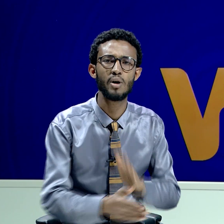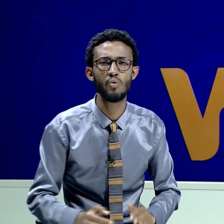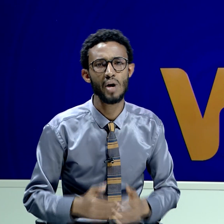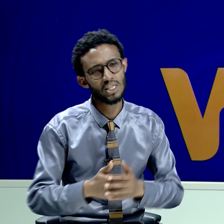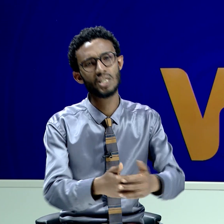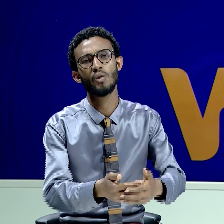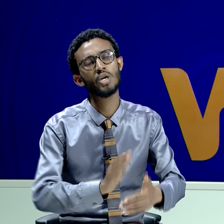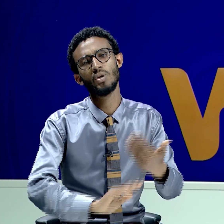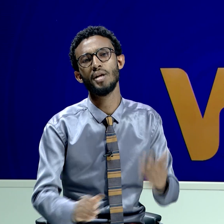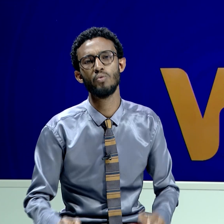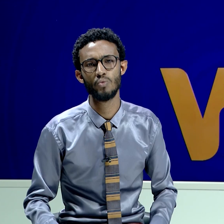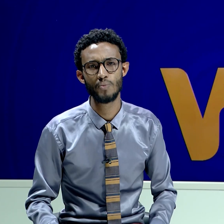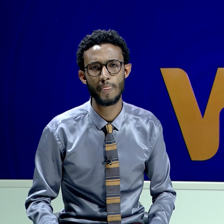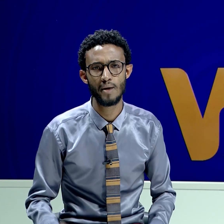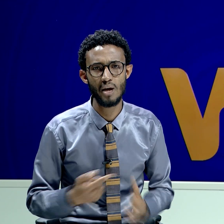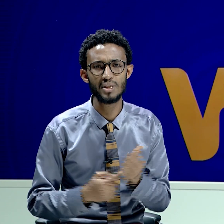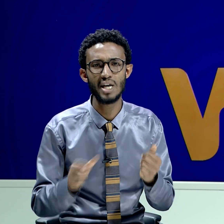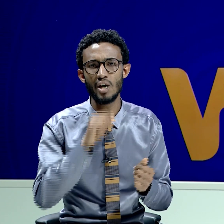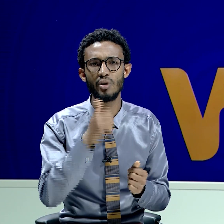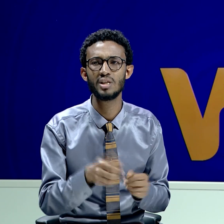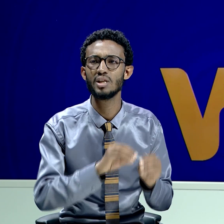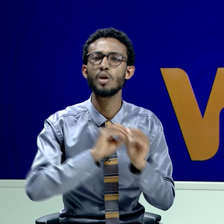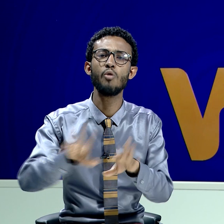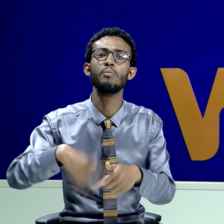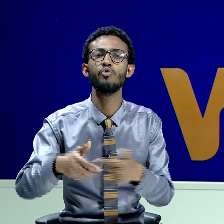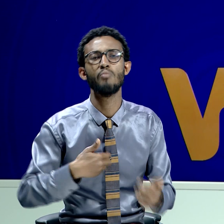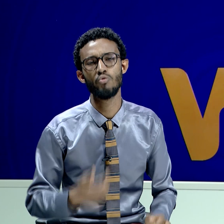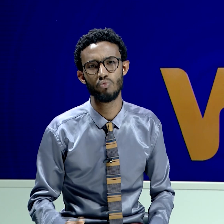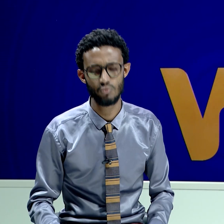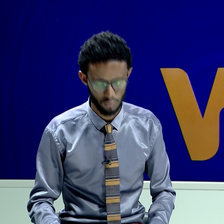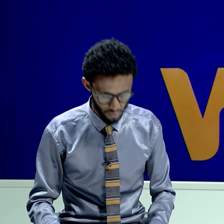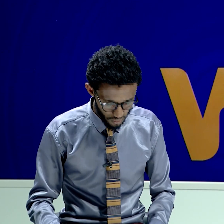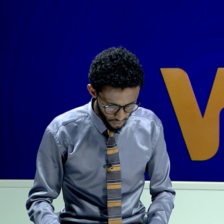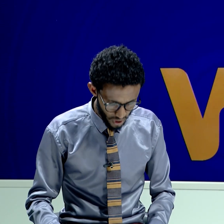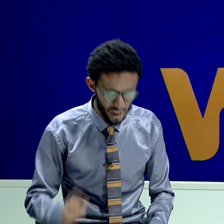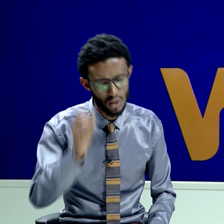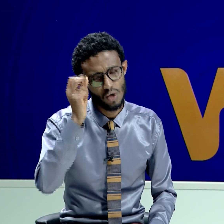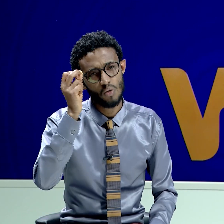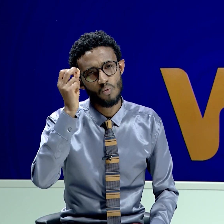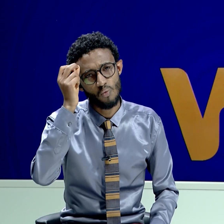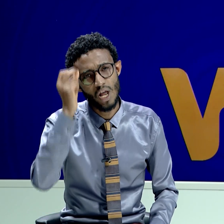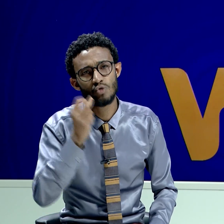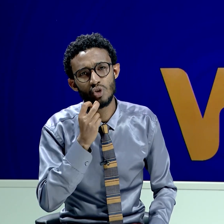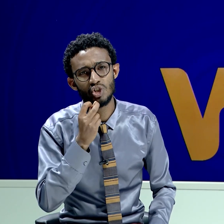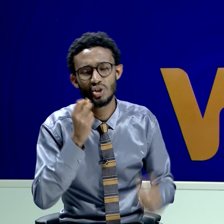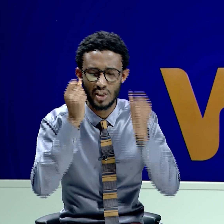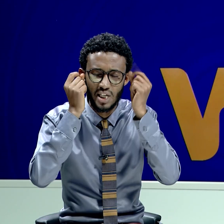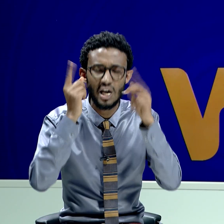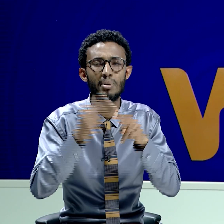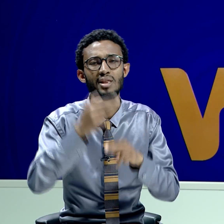ይፈጽማሉ ያስረግዛሉ ያስወለዳሉ። የብቻ ሳይሆን ጥለው የሚውዱም አሉ። ስለዚህ ወላጆች ግንዛቤ